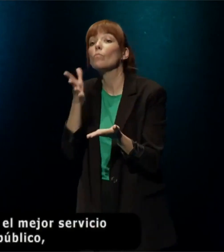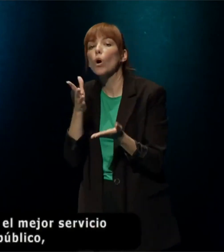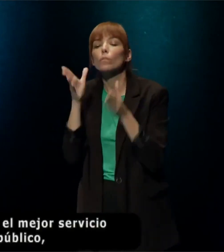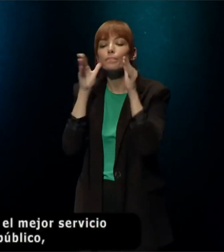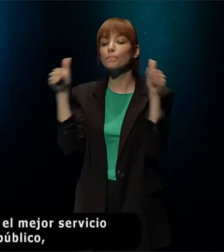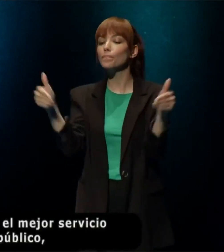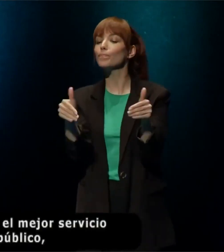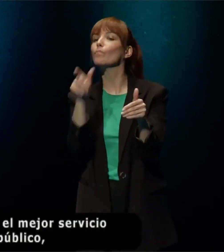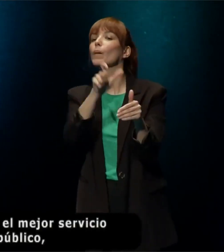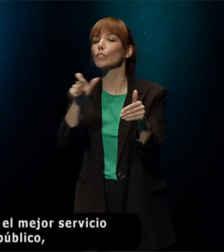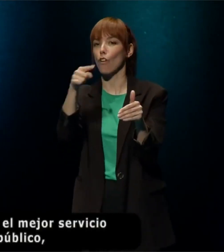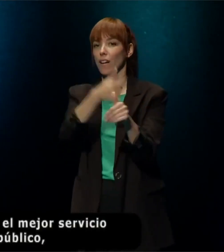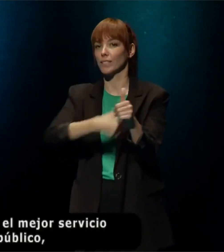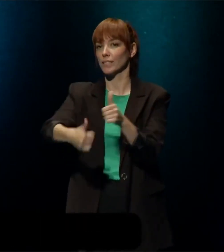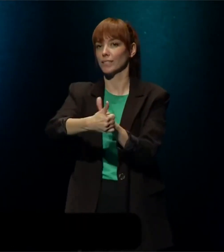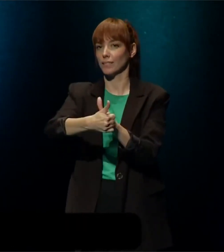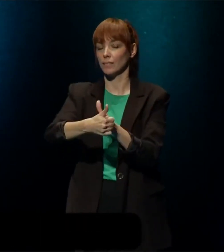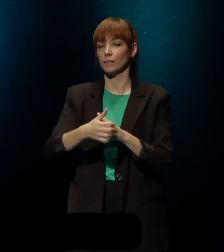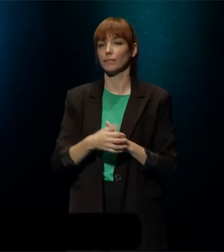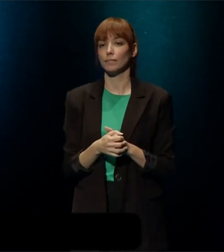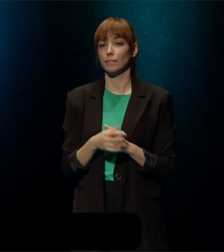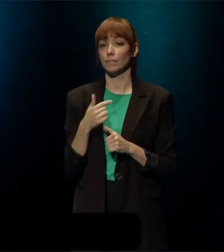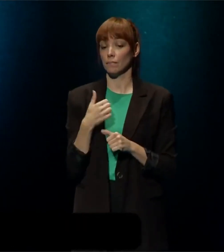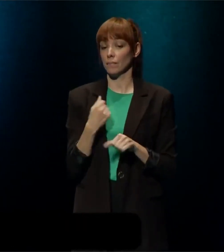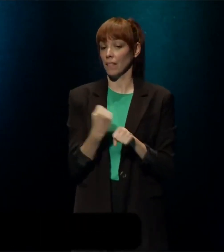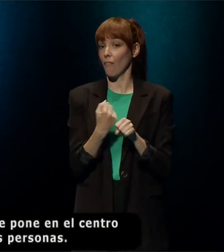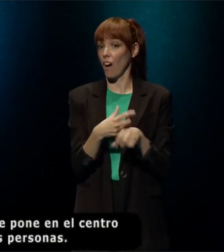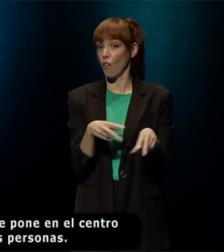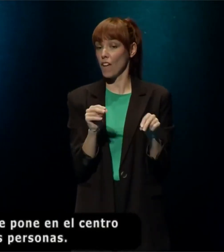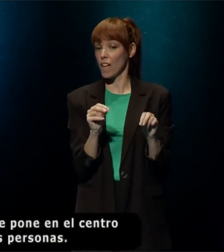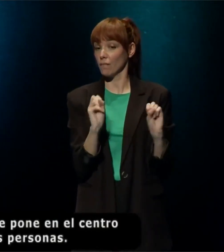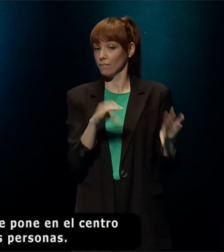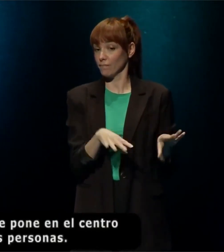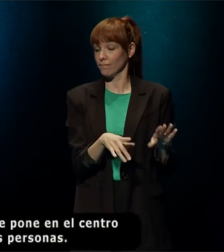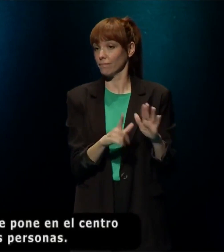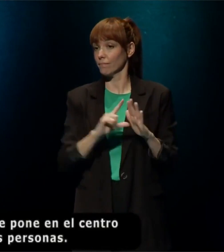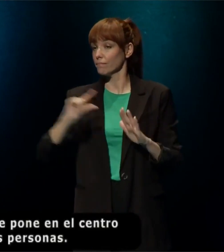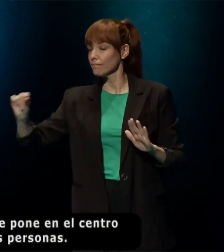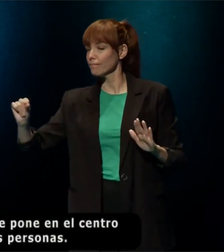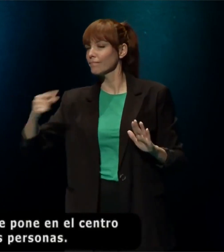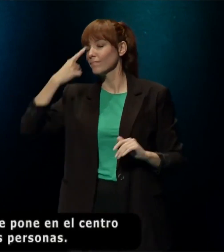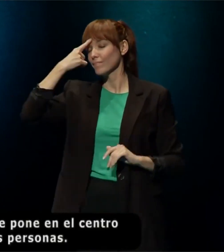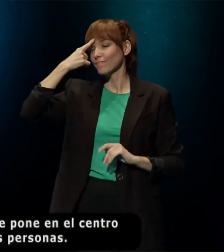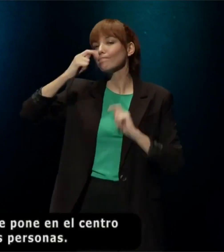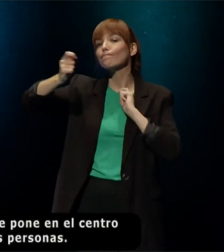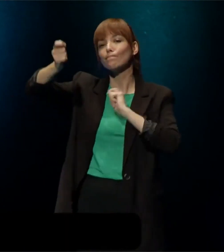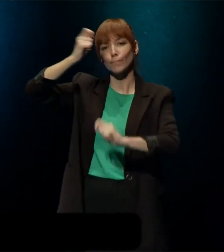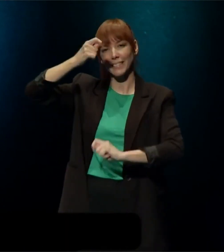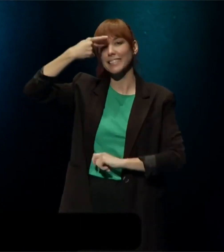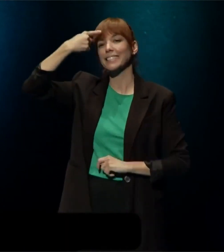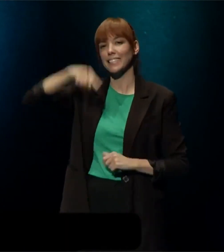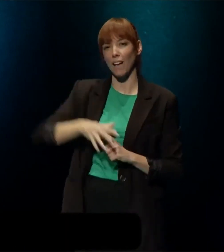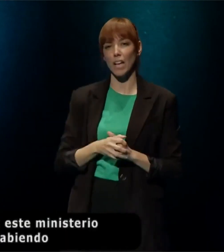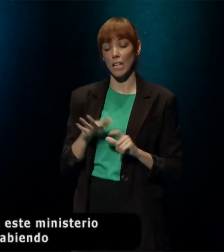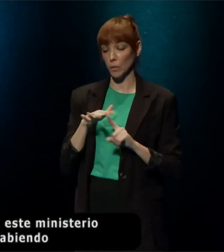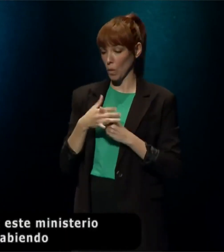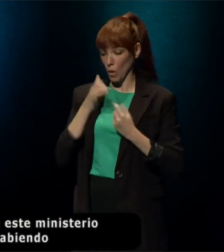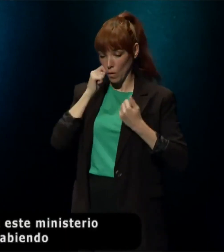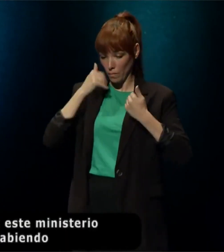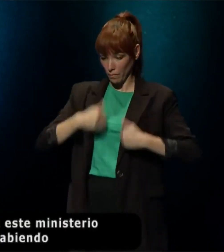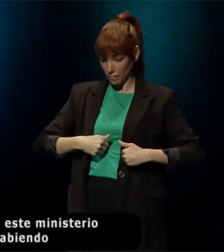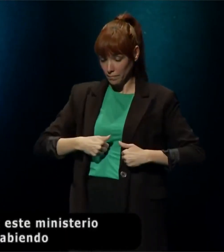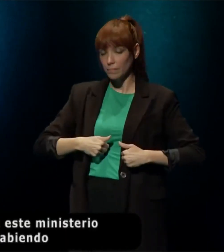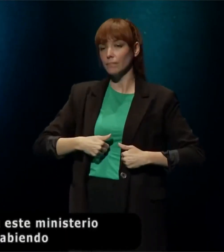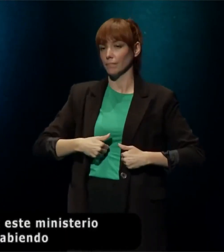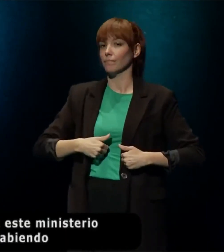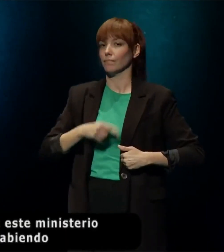Me iré de este ministerio sabiendo que mi realidad, nuestra realidad, está en las mejores